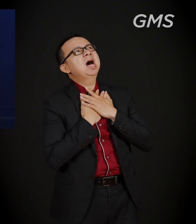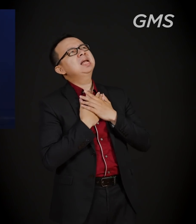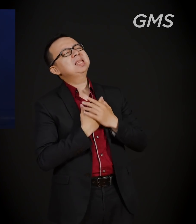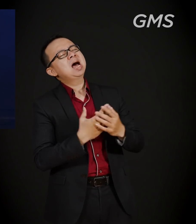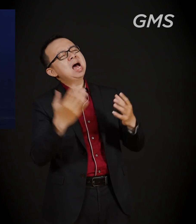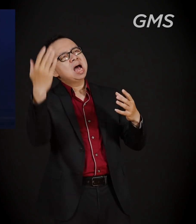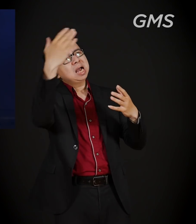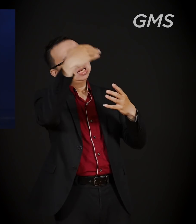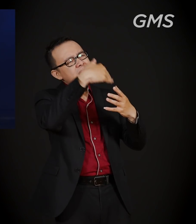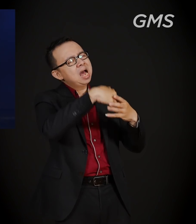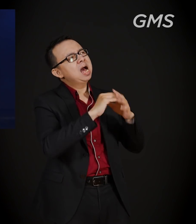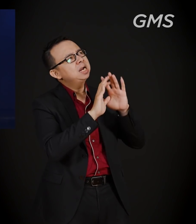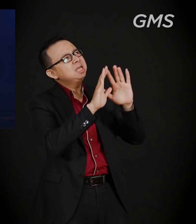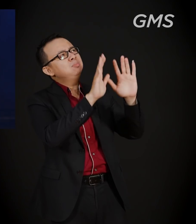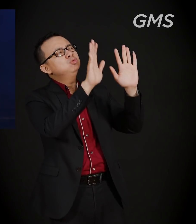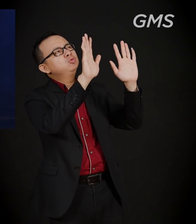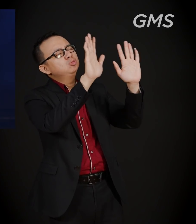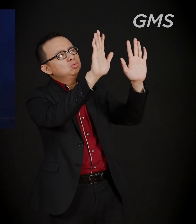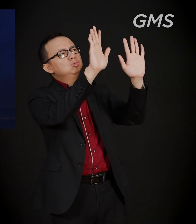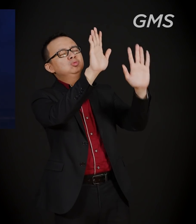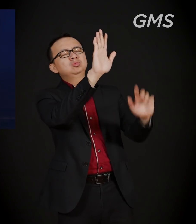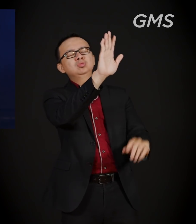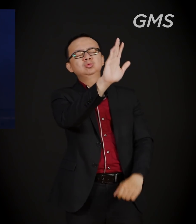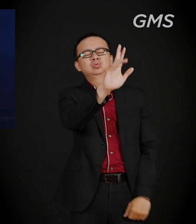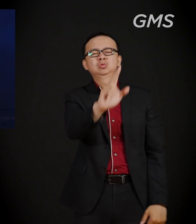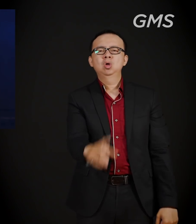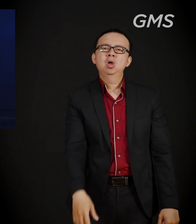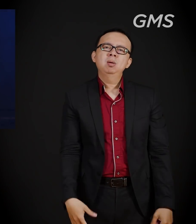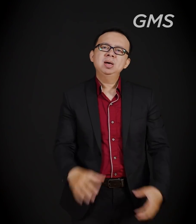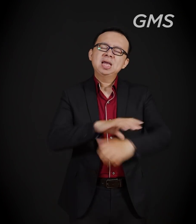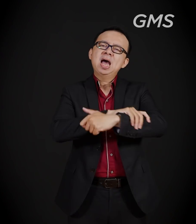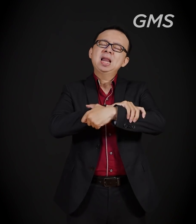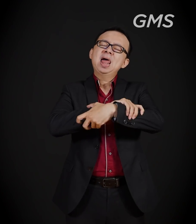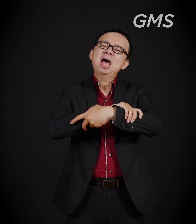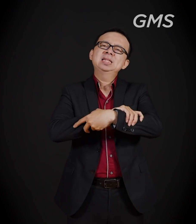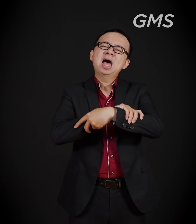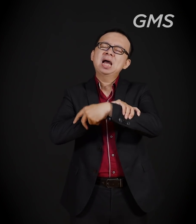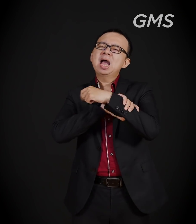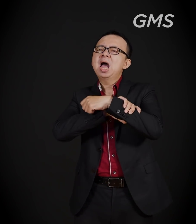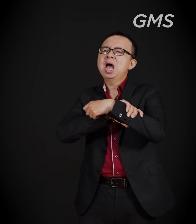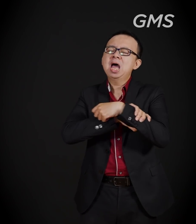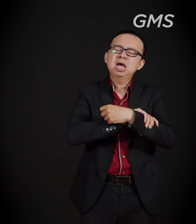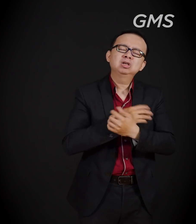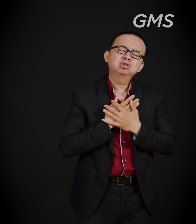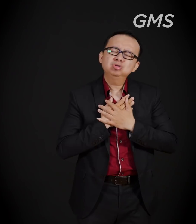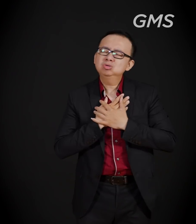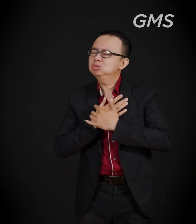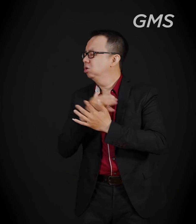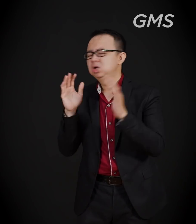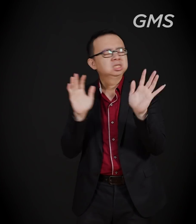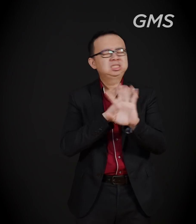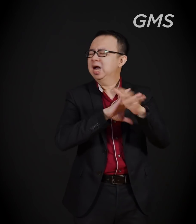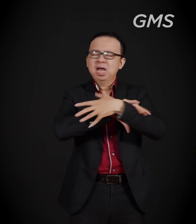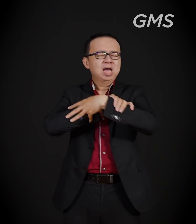pertolonganku datang darimu. Amin. Peganglah tangan.